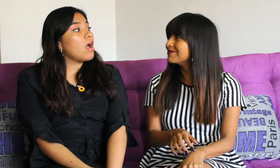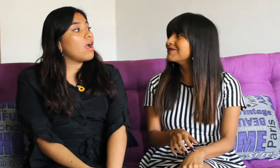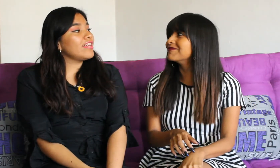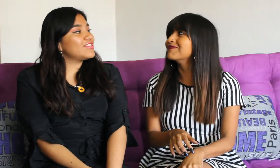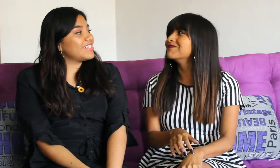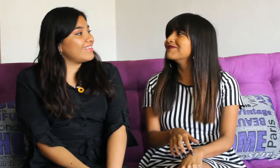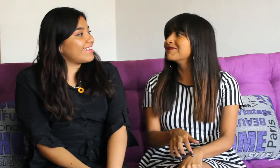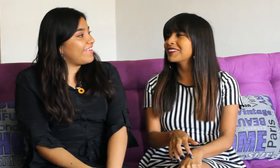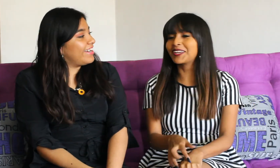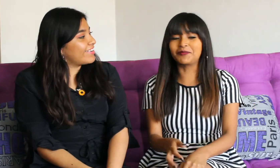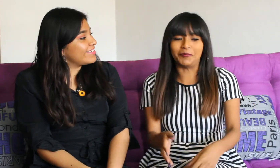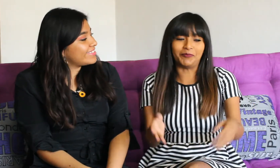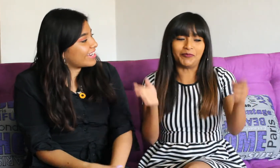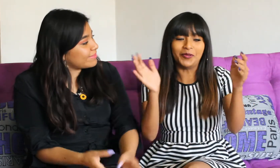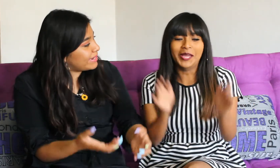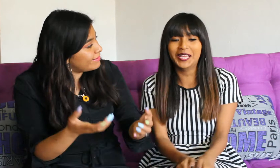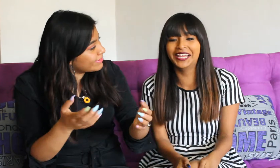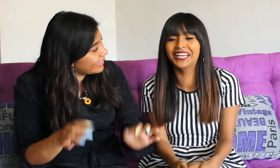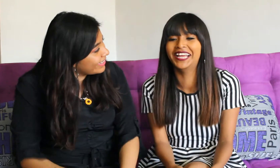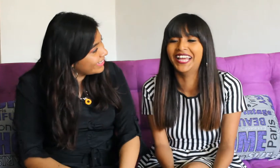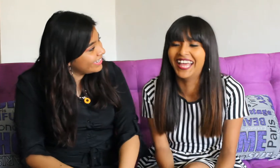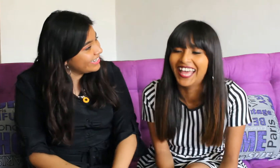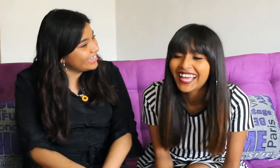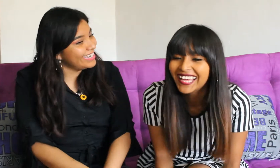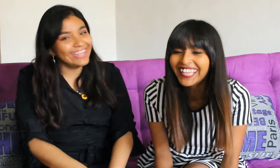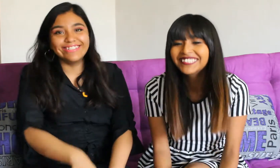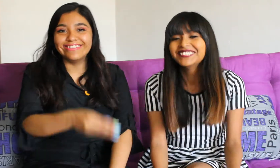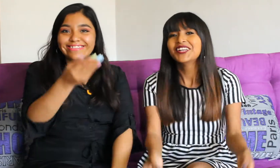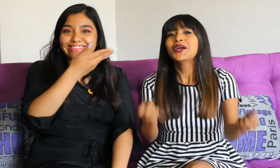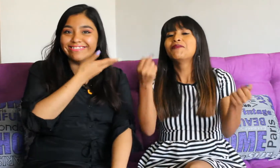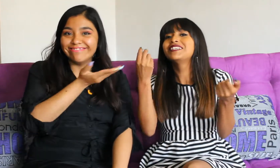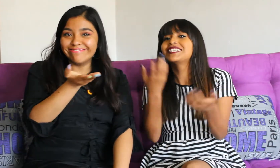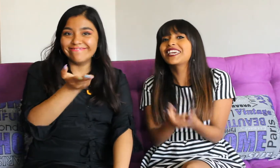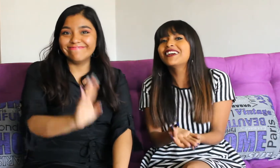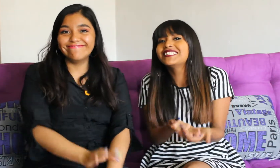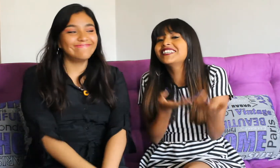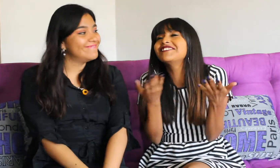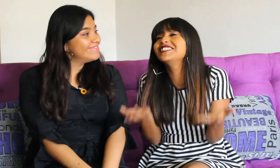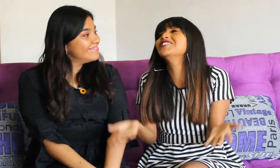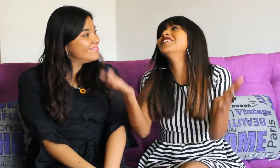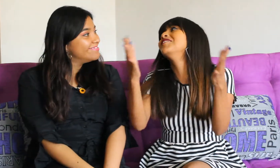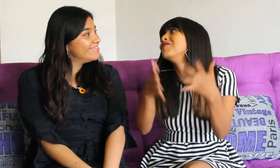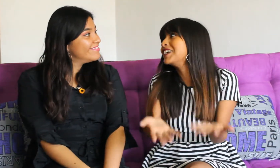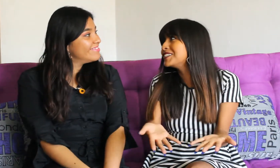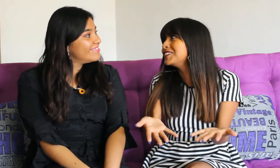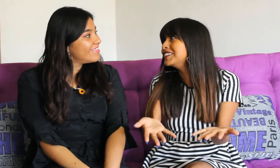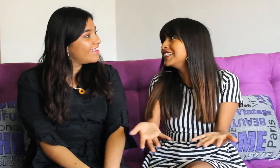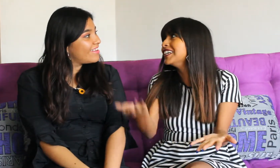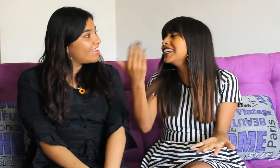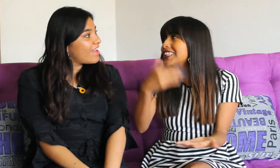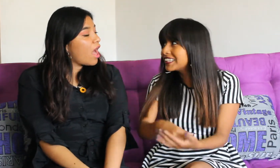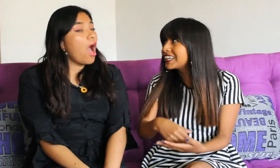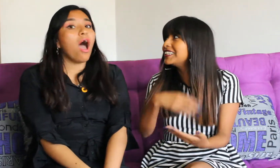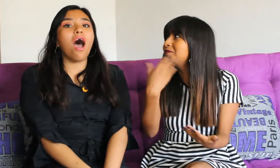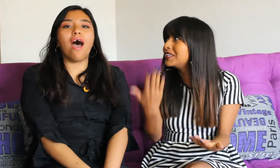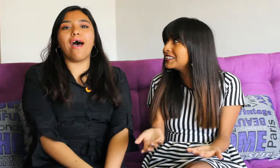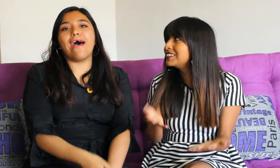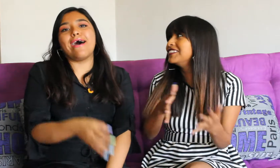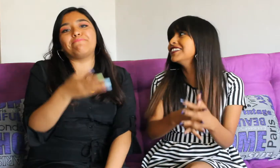¿Y eso qué tiene que ver con Tecate Pal Norte? Pues que va a ser el 21 de marzo el Tecate Pal Norte. Ah, pues